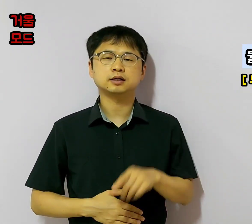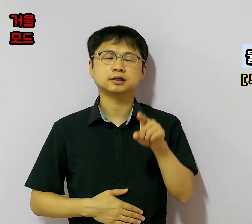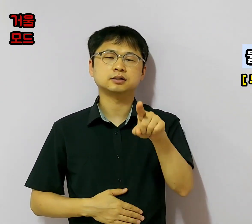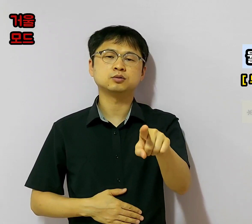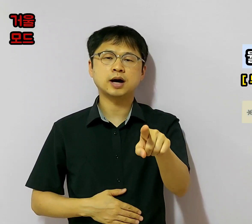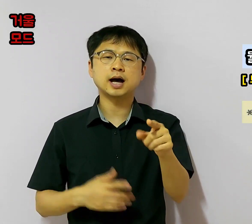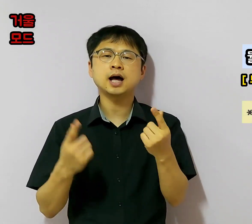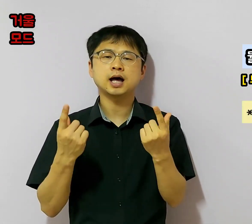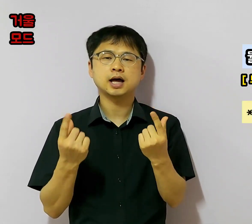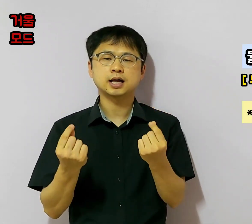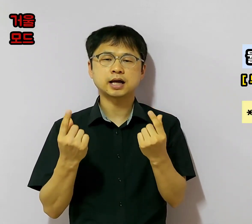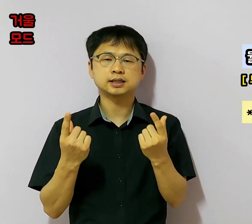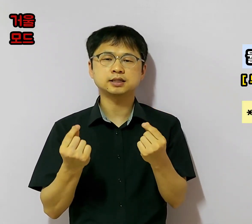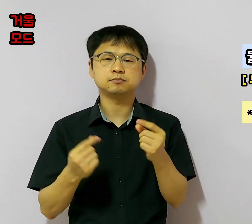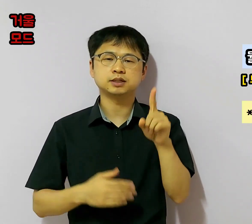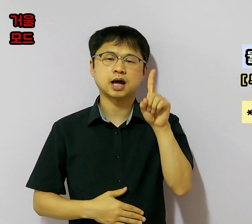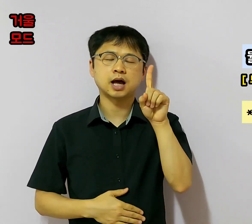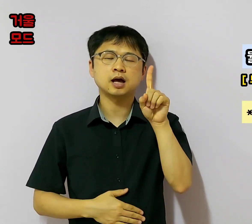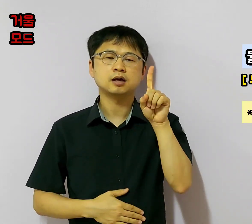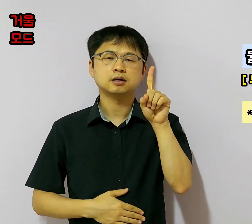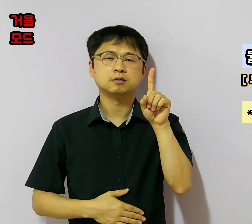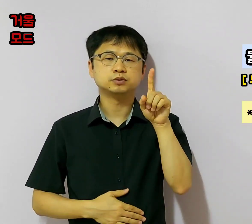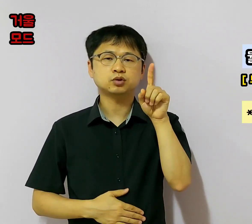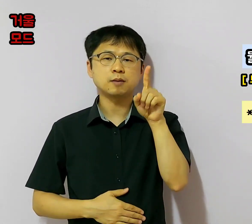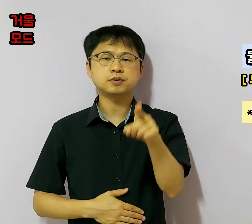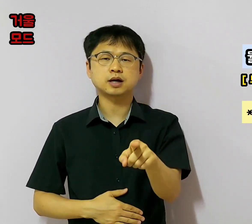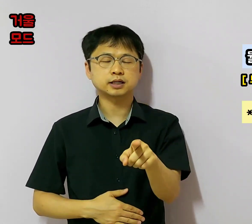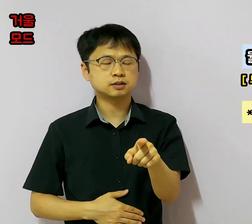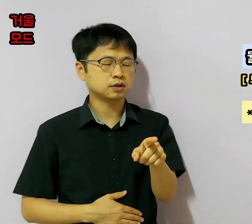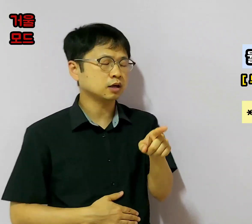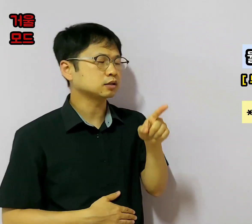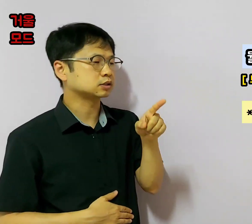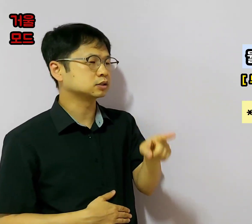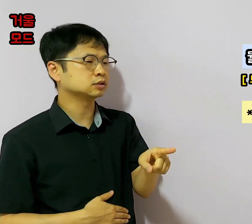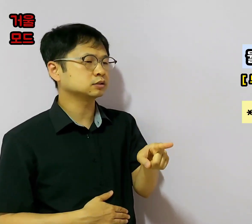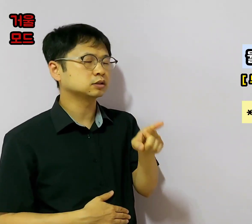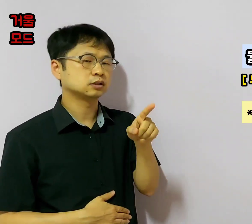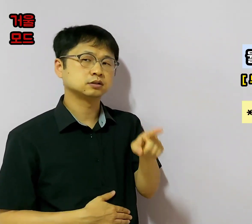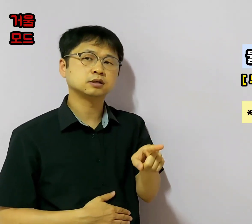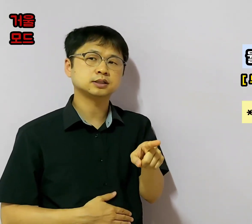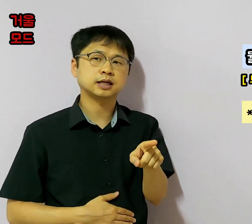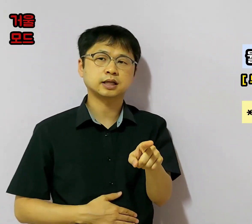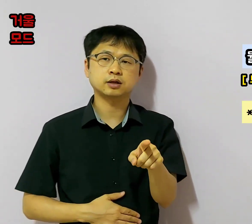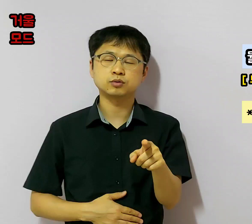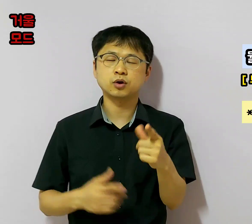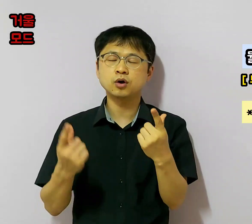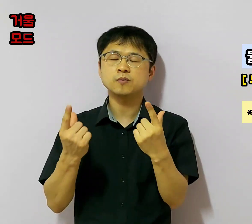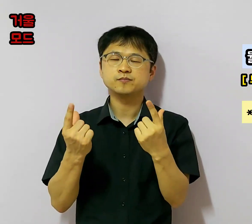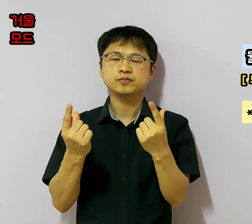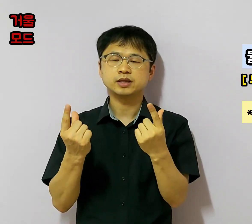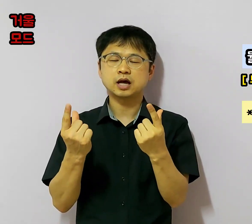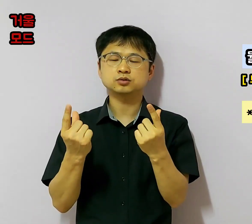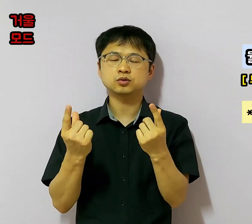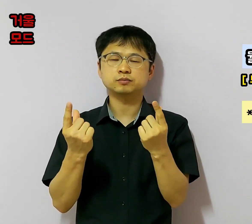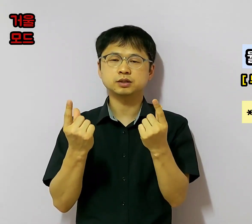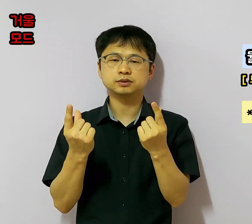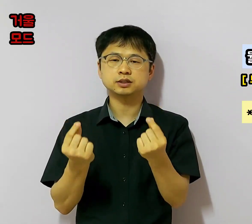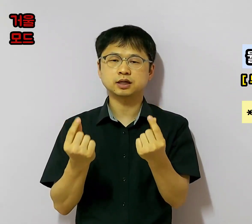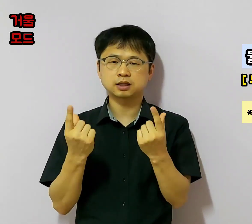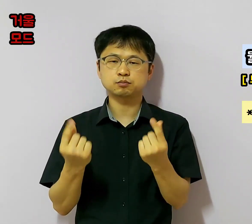수어, 그와 같은입니다. 검지로 앞을 가리키면 그것을 나타내고요. 양손 엄지, 검지를 딱딱